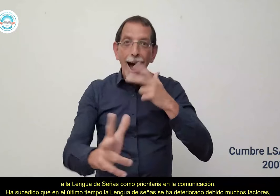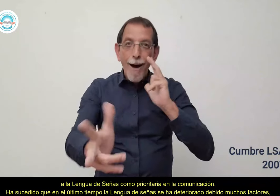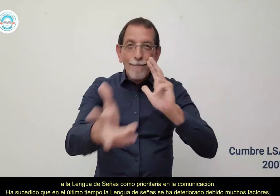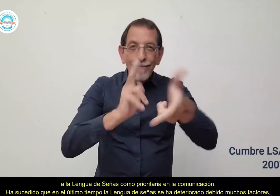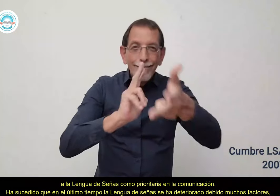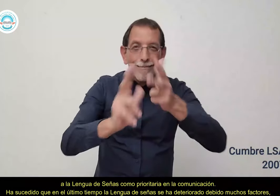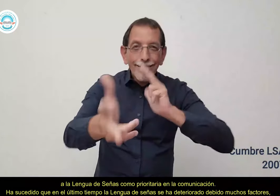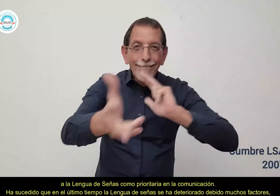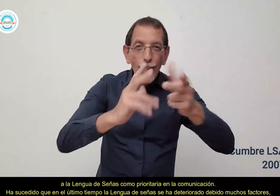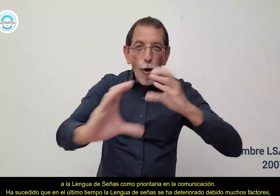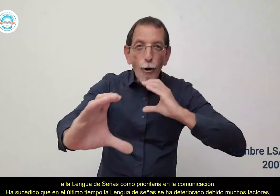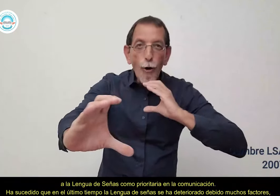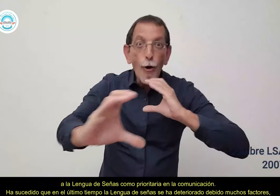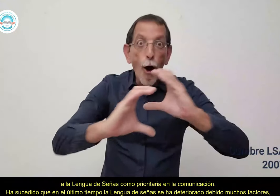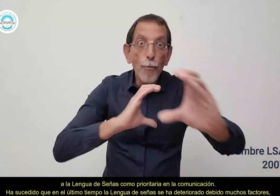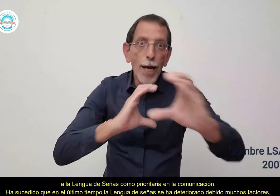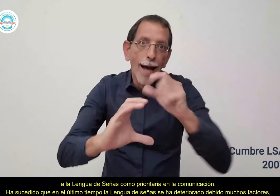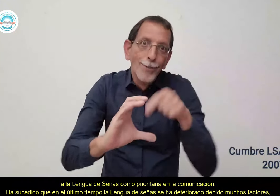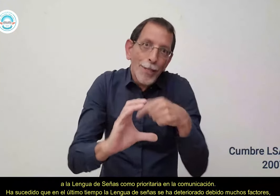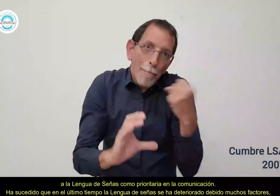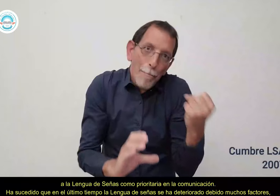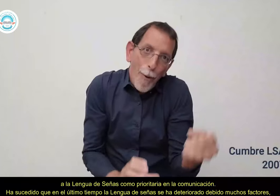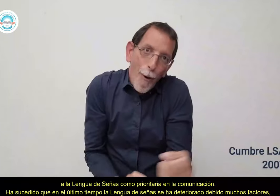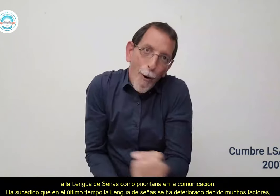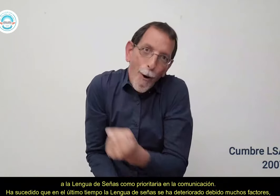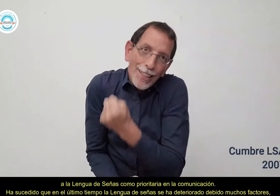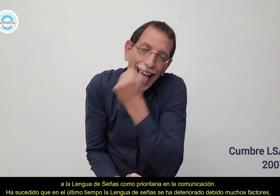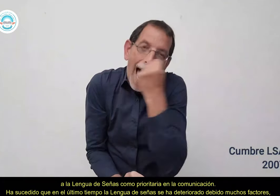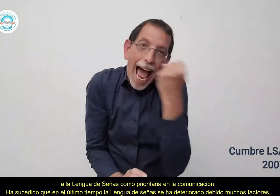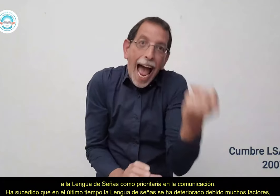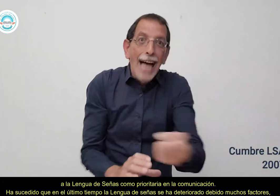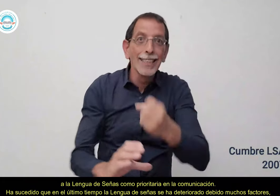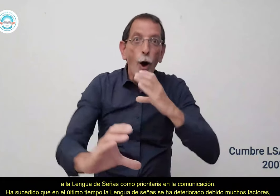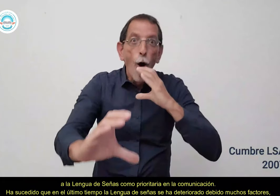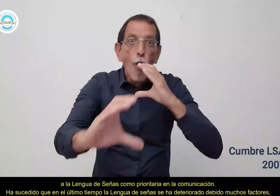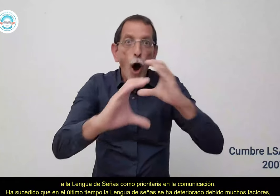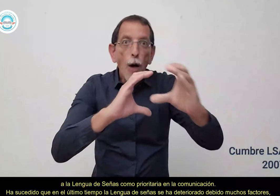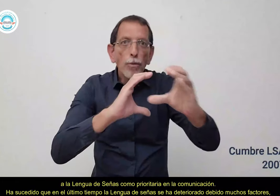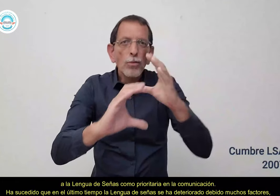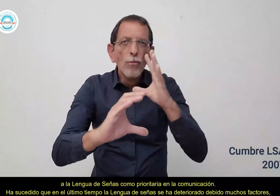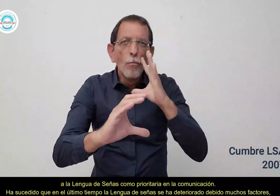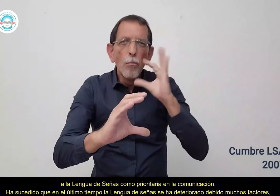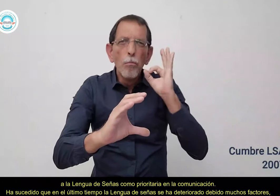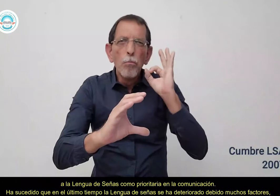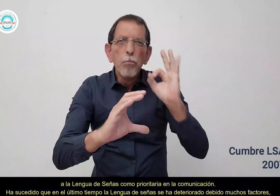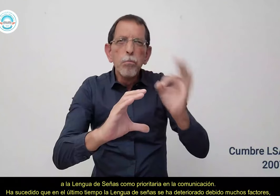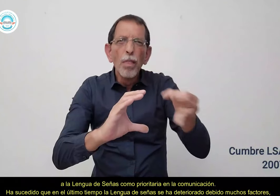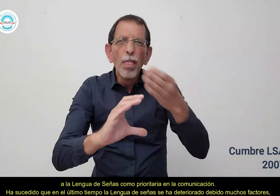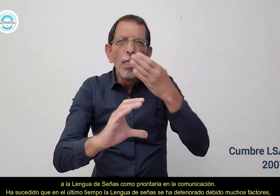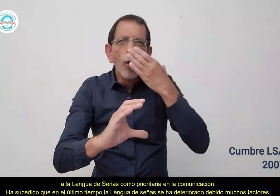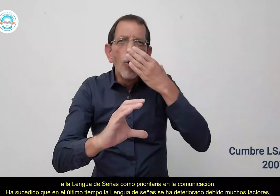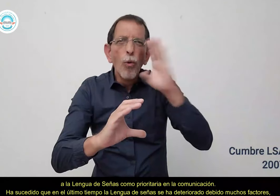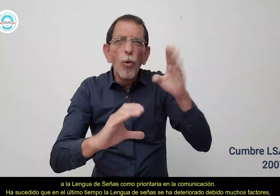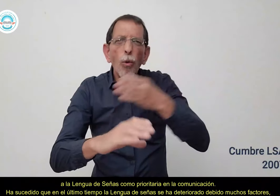sordas reconozcan a la lengua de señas como prioritaria en la comunicación.